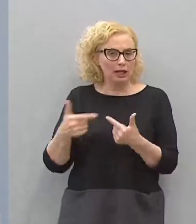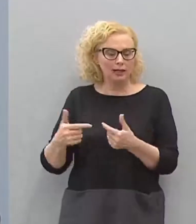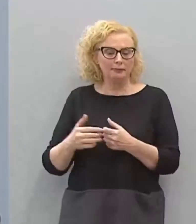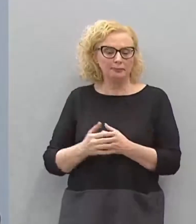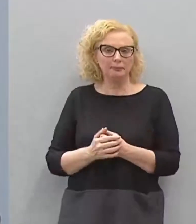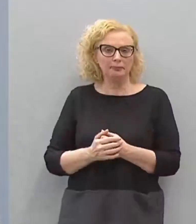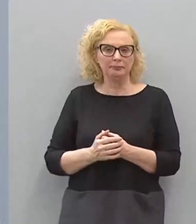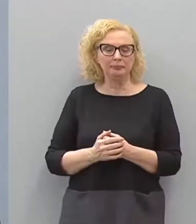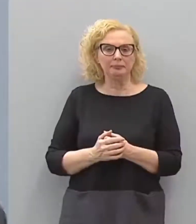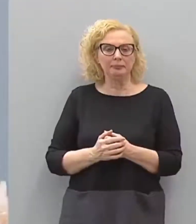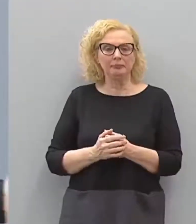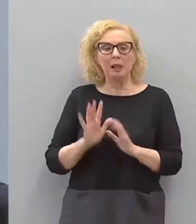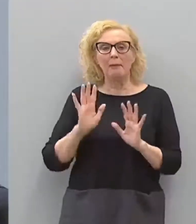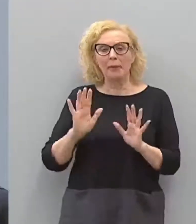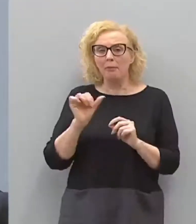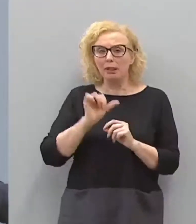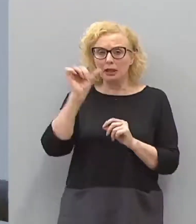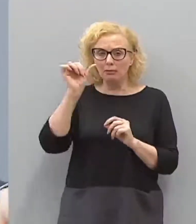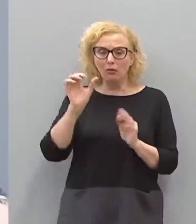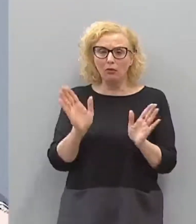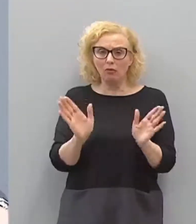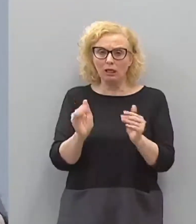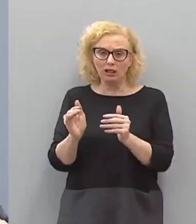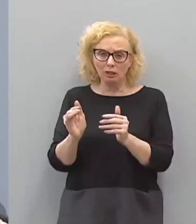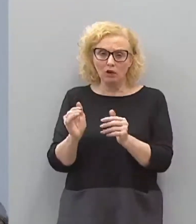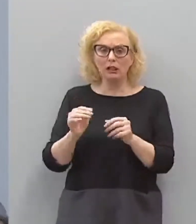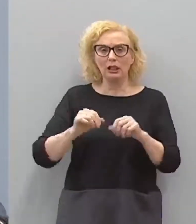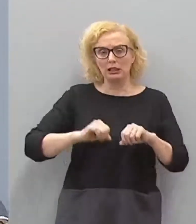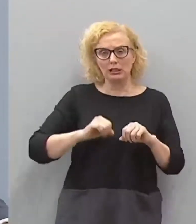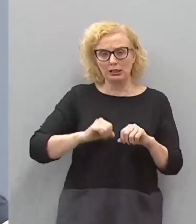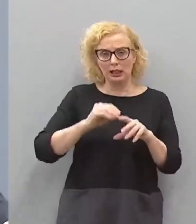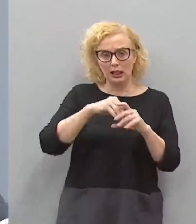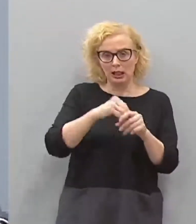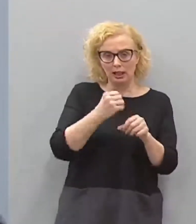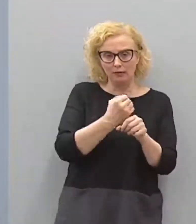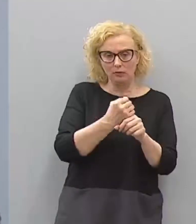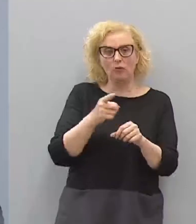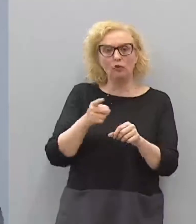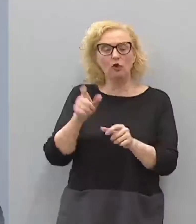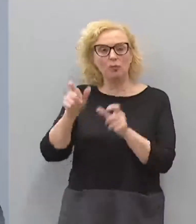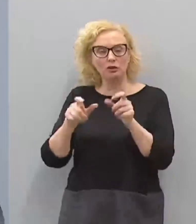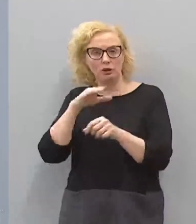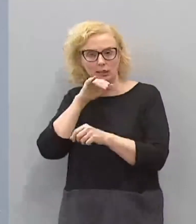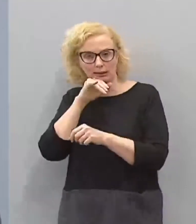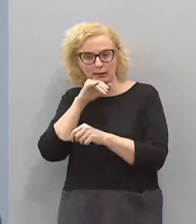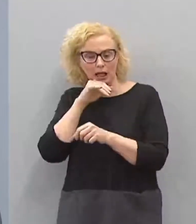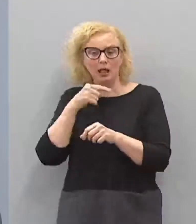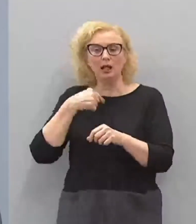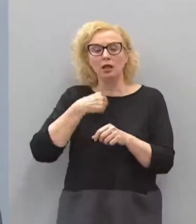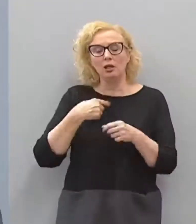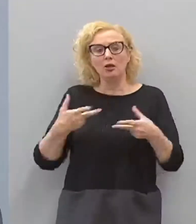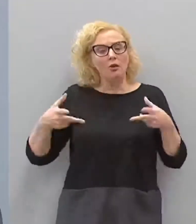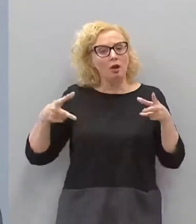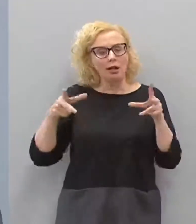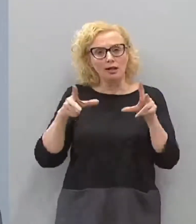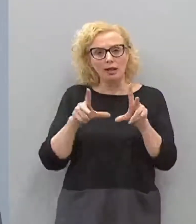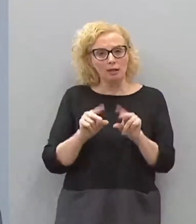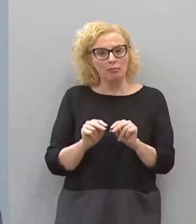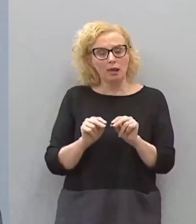l'interesse primario verso le categorie sanitarie sugli anziani e torno a rivolgermi agli